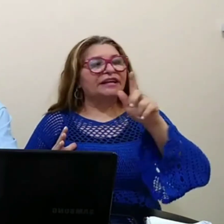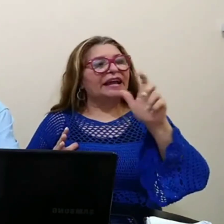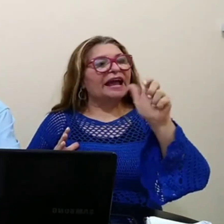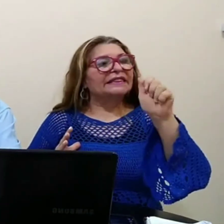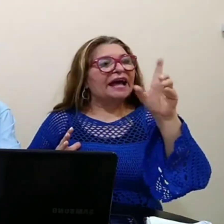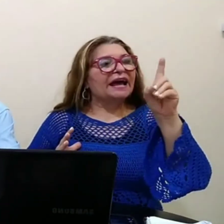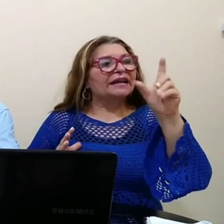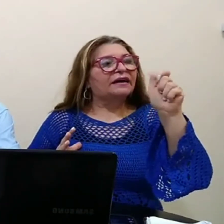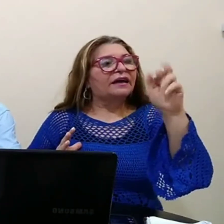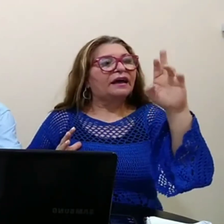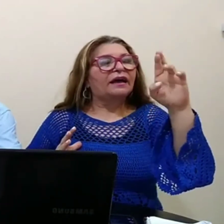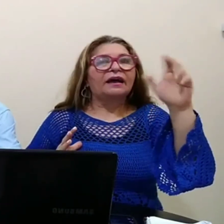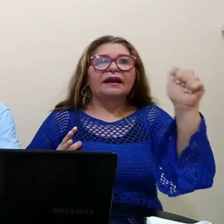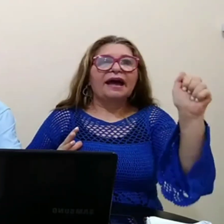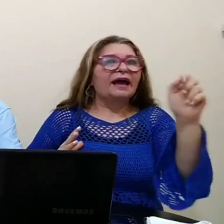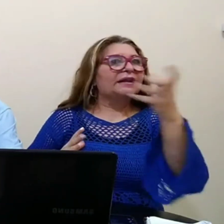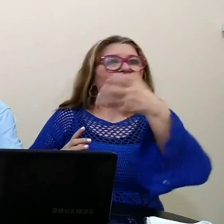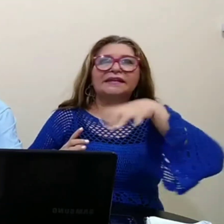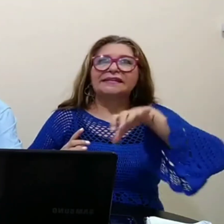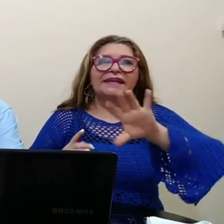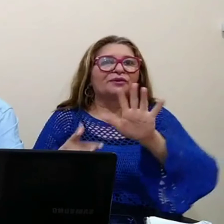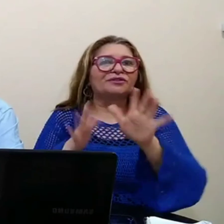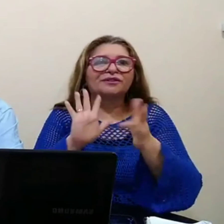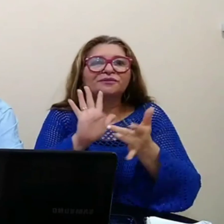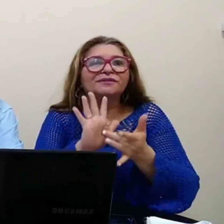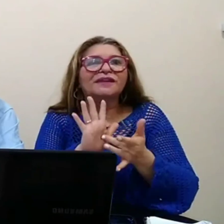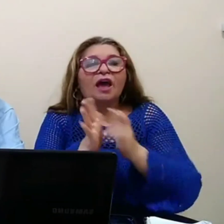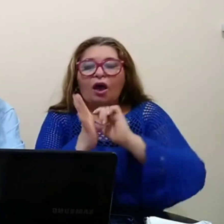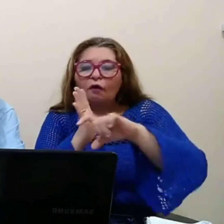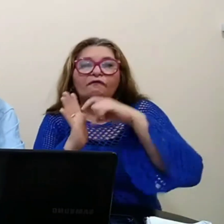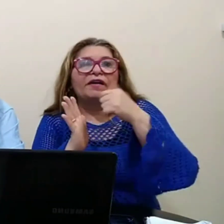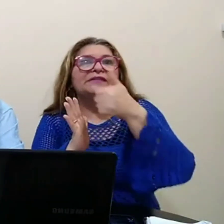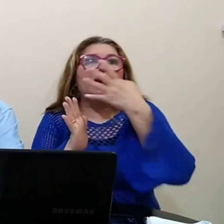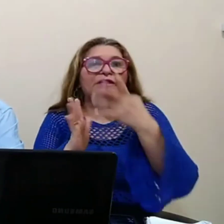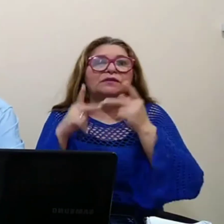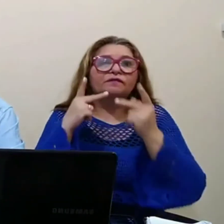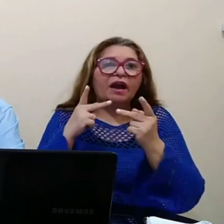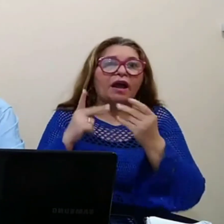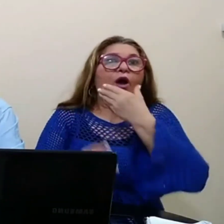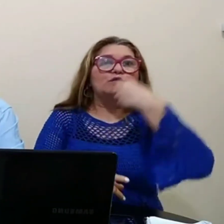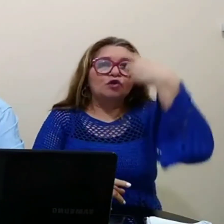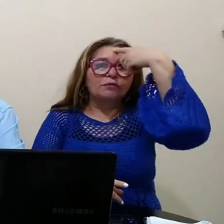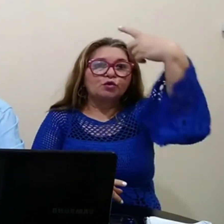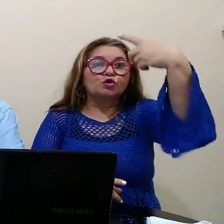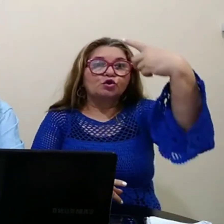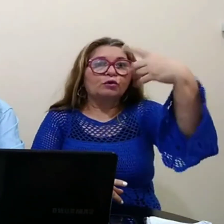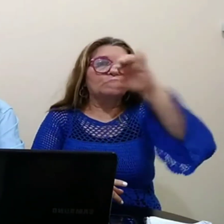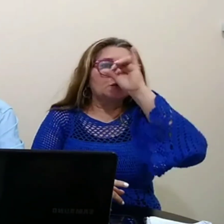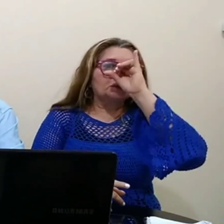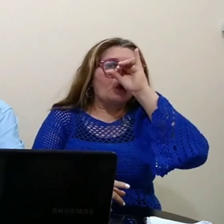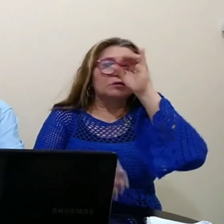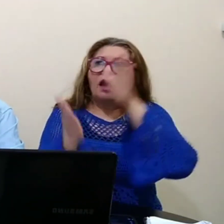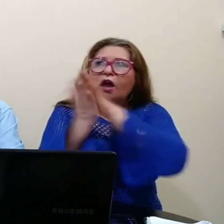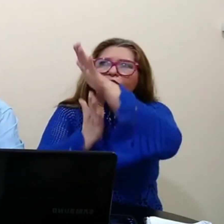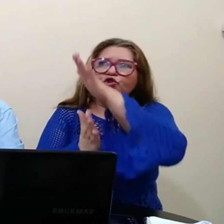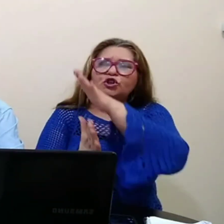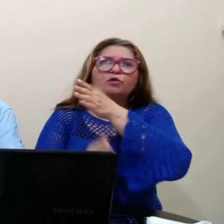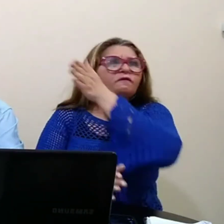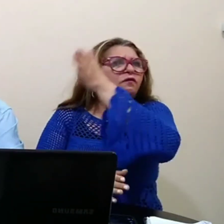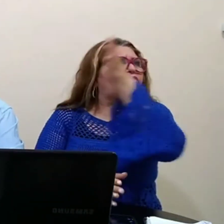isto. Versos 14 diz assim: os porqueiros fugiram e o anunciaram na cidade e pelos